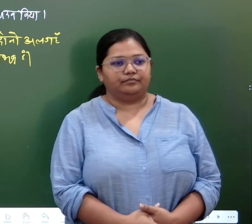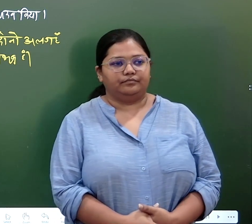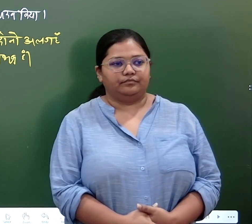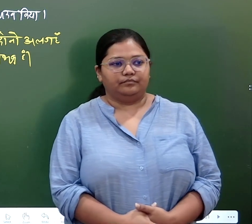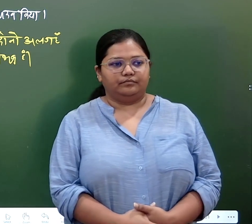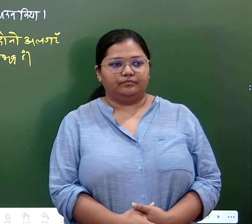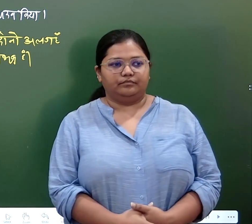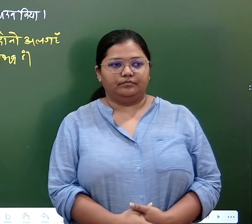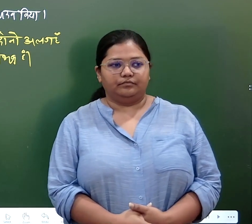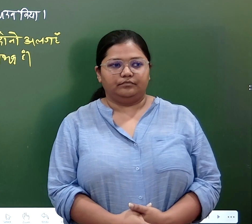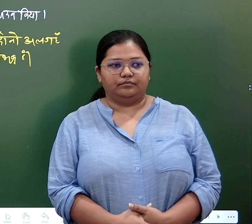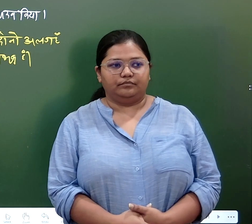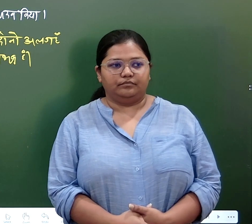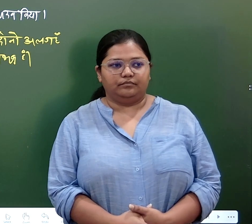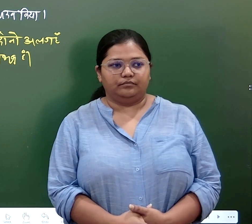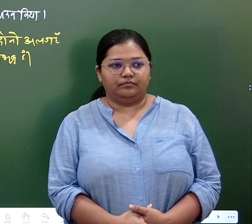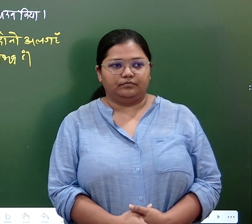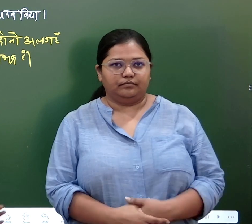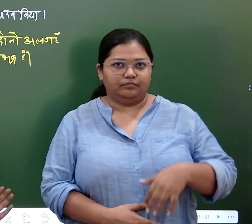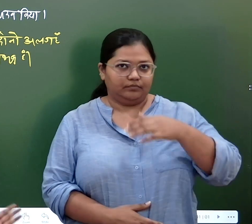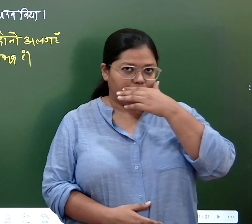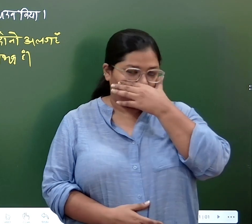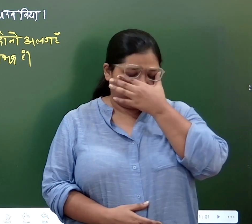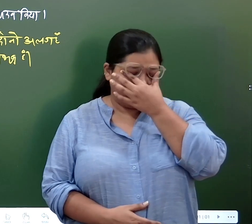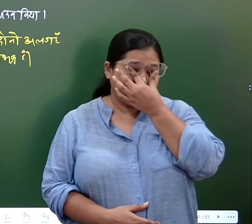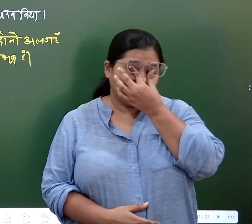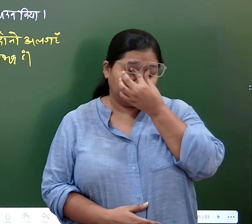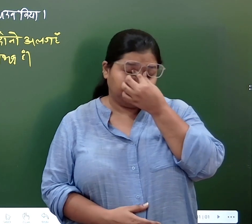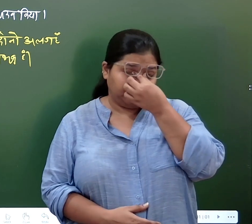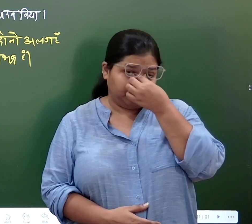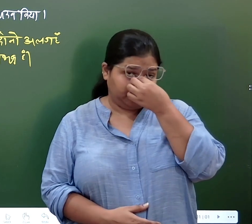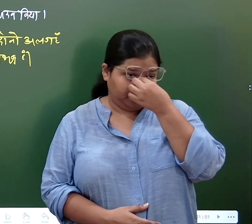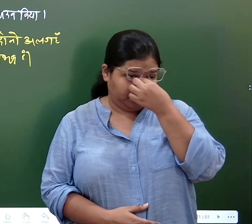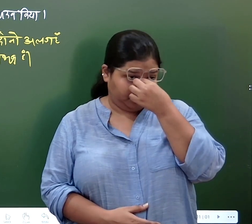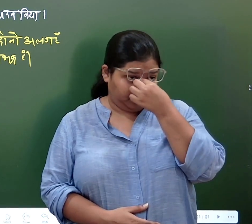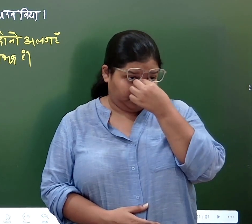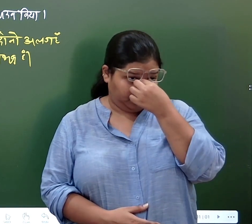द्वैता द्वैतवाद मतलब क्या कि जिसमें अद्वैत भी हो,